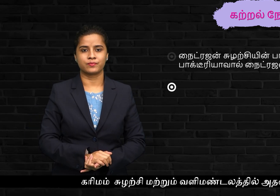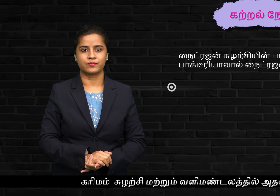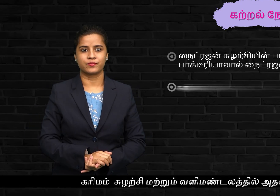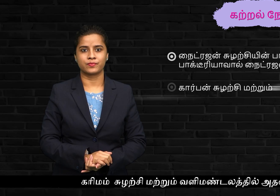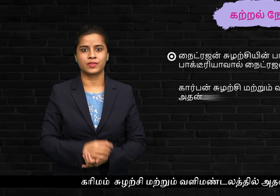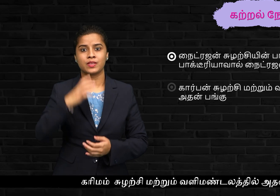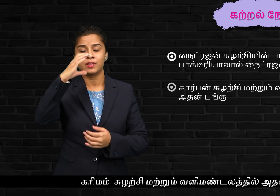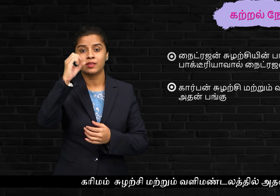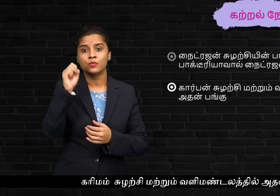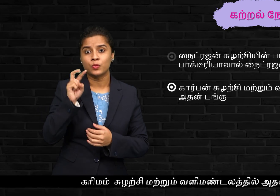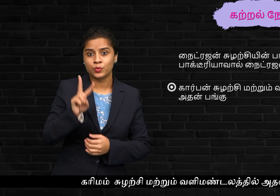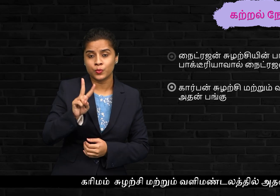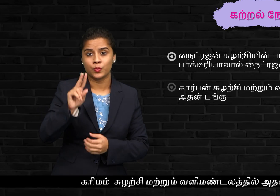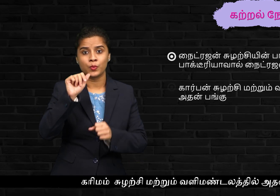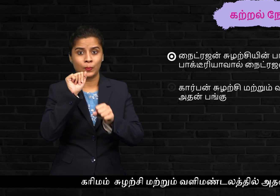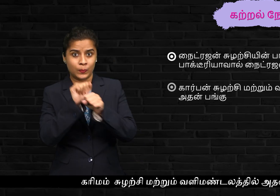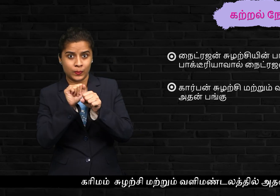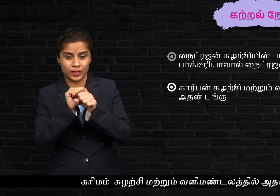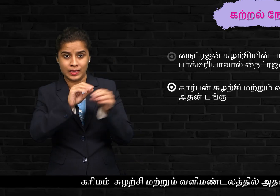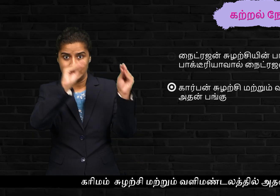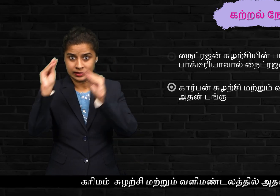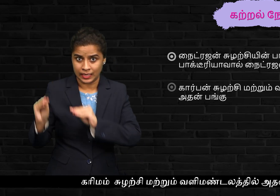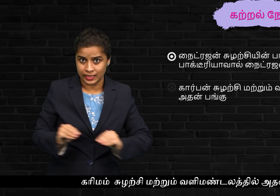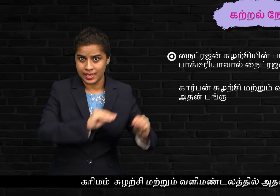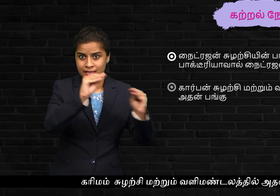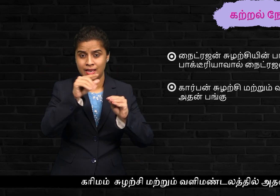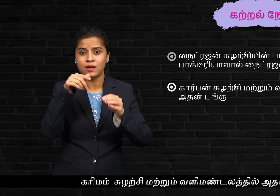கரிம சுழற்சி மற்றும் வளிமண்டலத்தில் அதன் பங்கு,